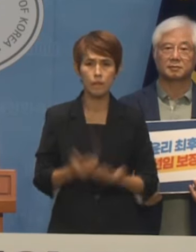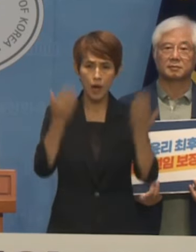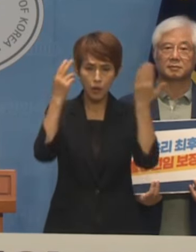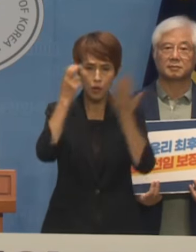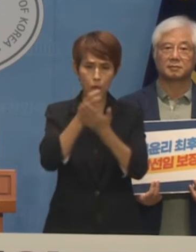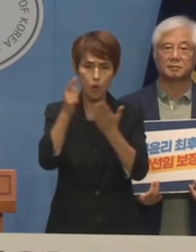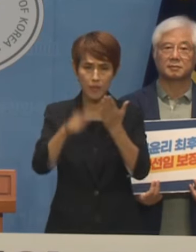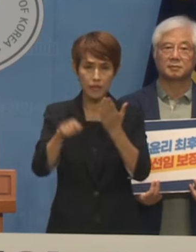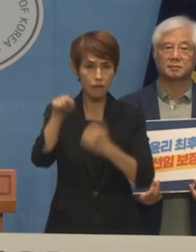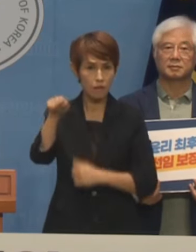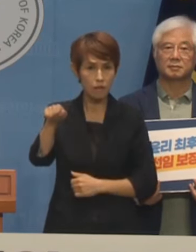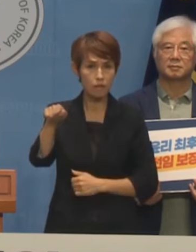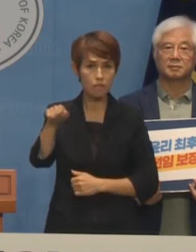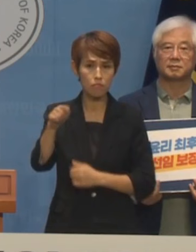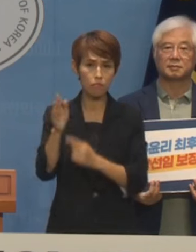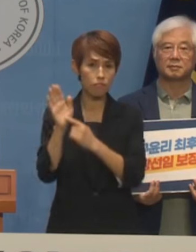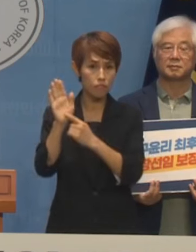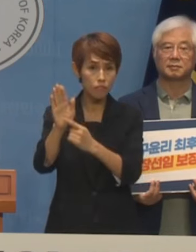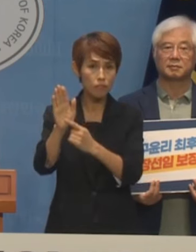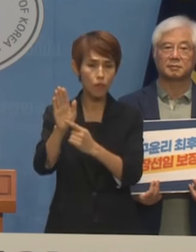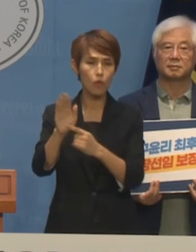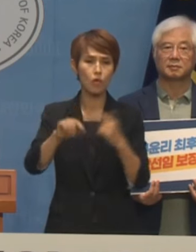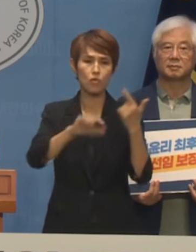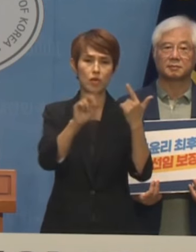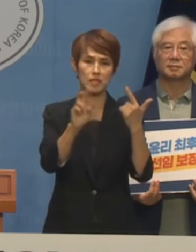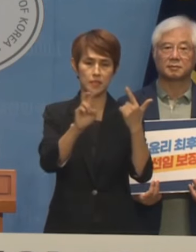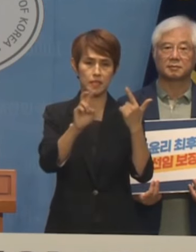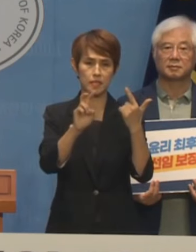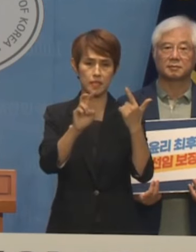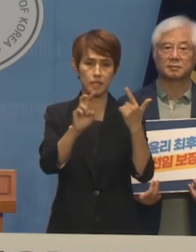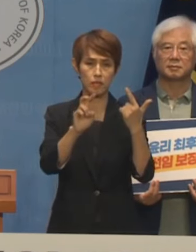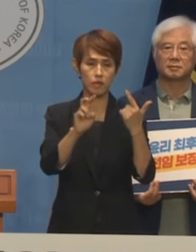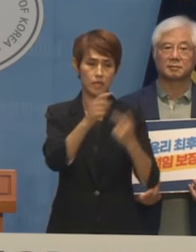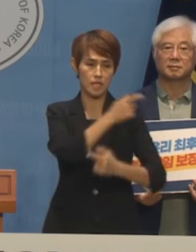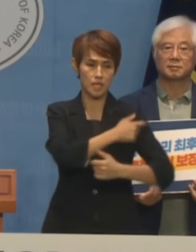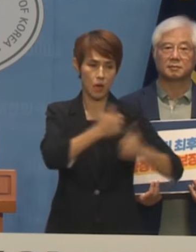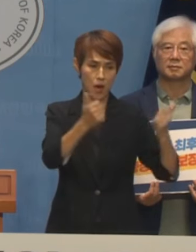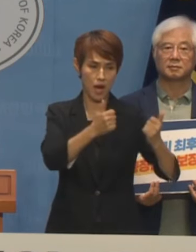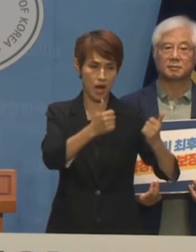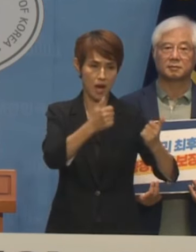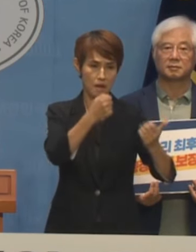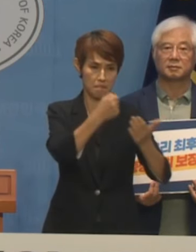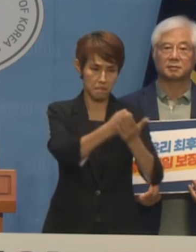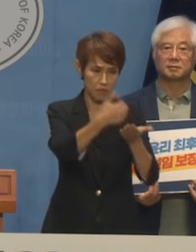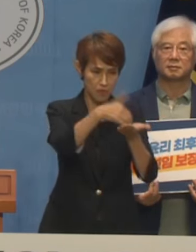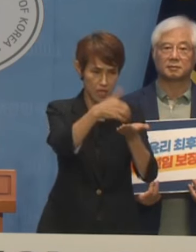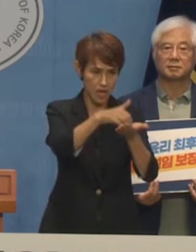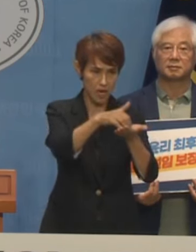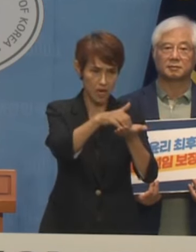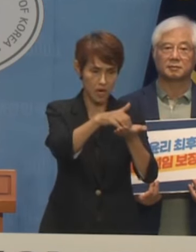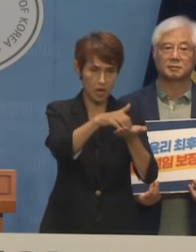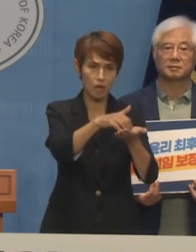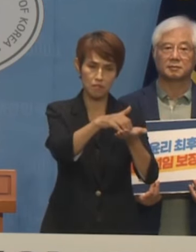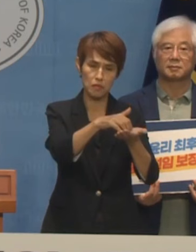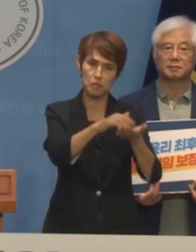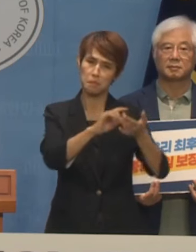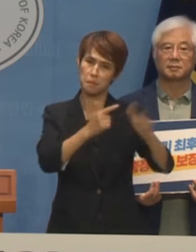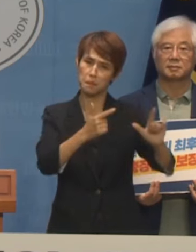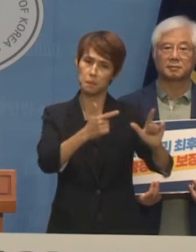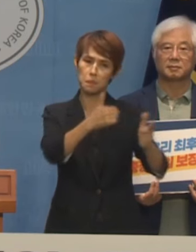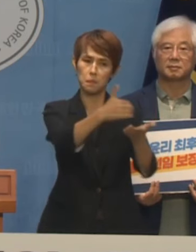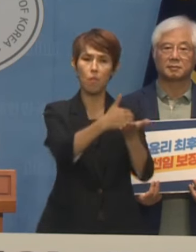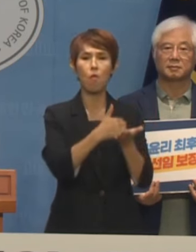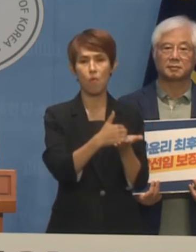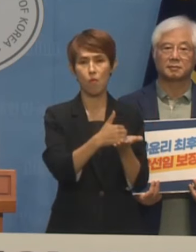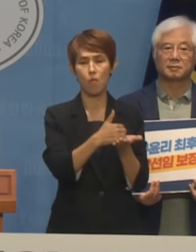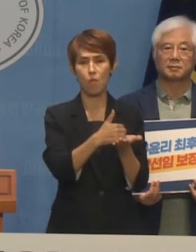학교법인 숙명학원이 밝힌 내용에 따르면 6월 20일 진행된 이사회의 의결 정족수 해석과 관련해 이견이